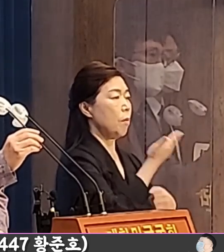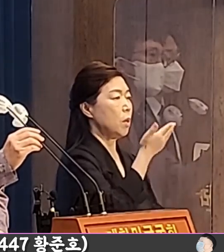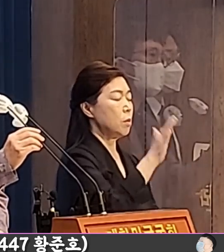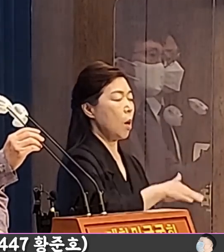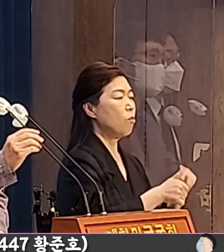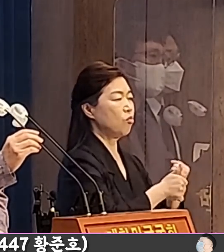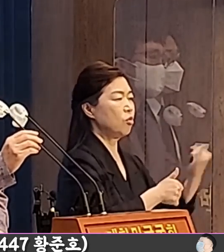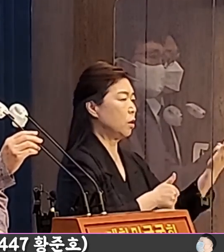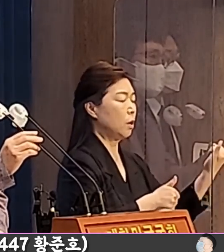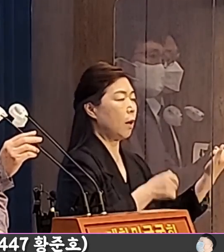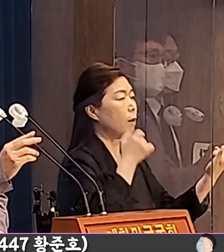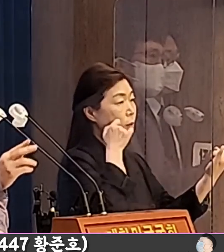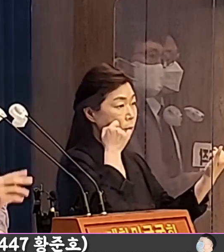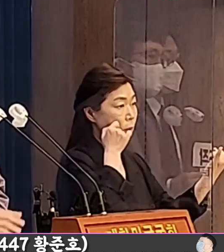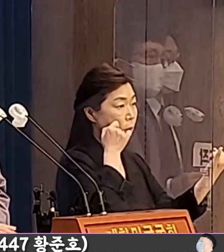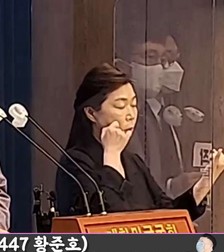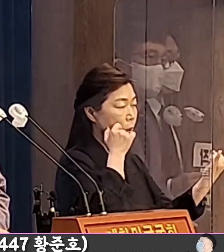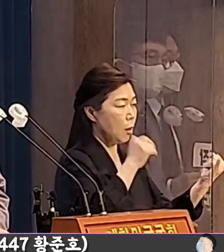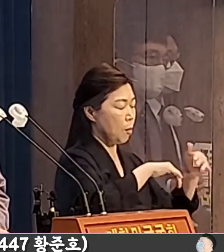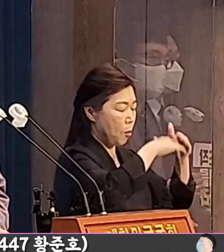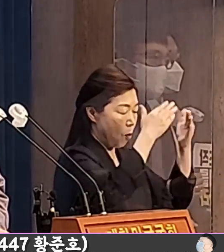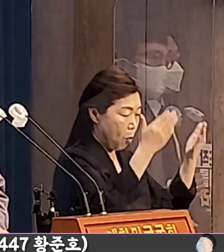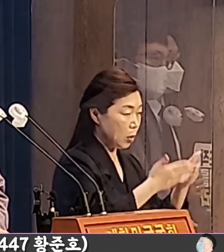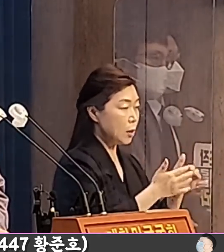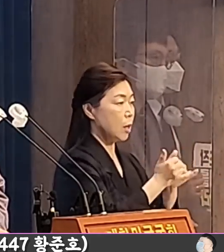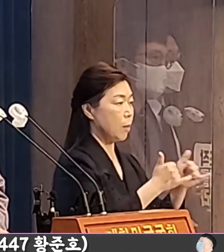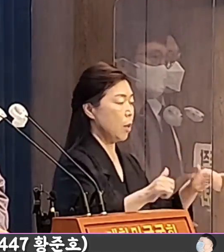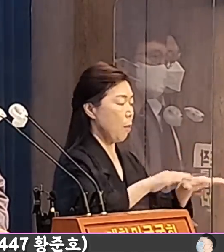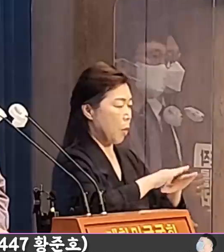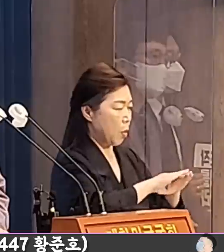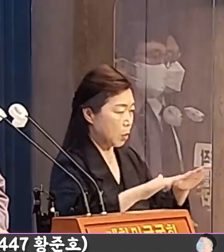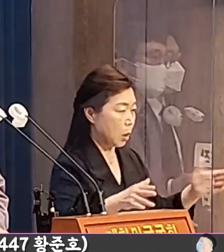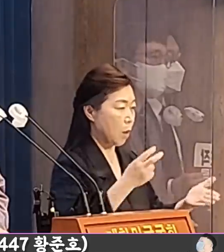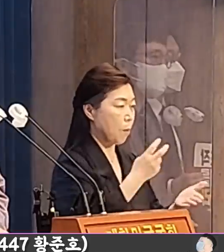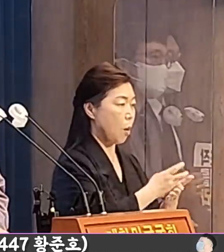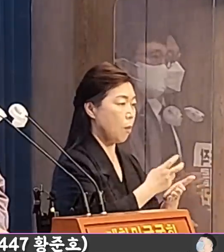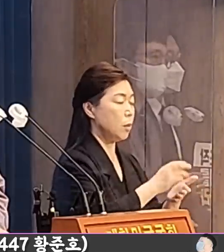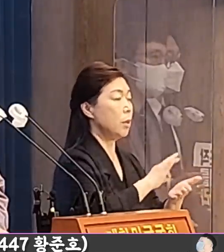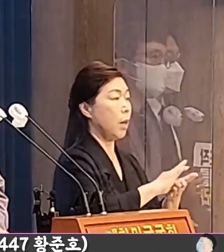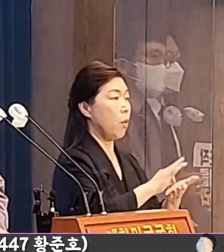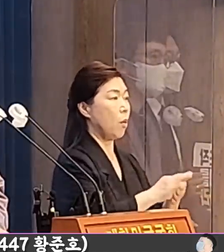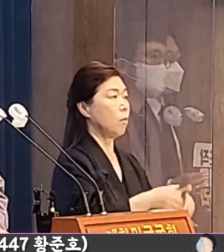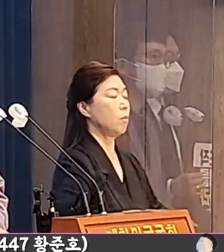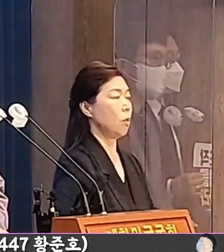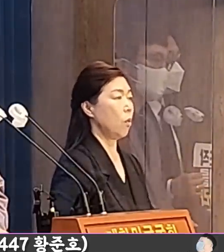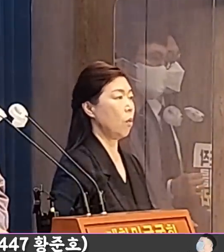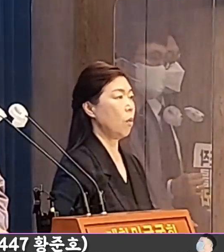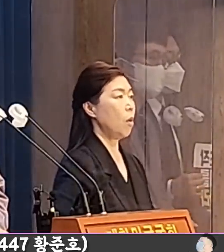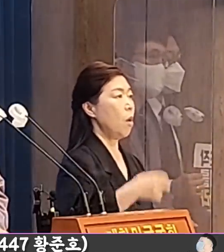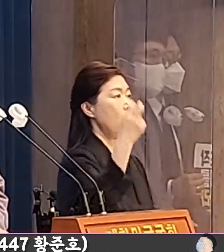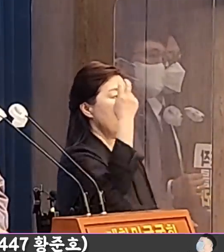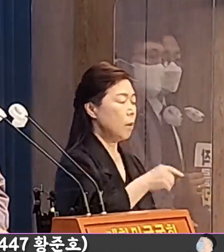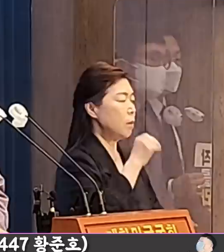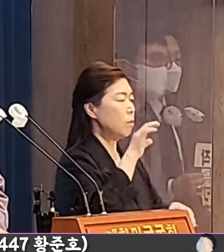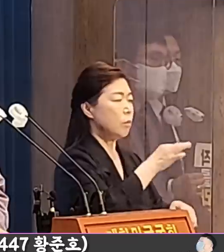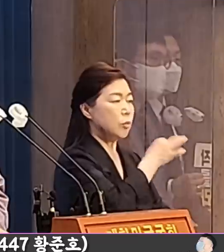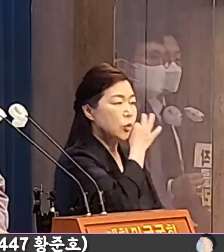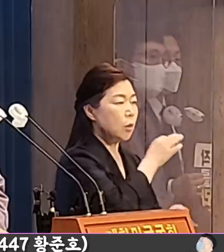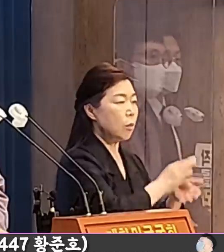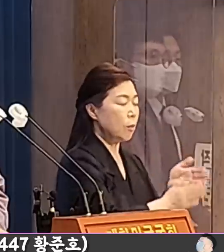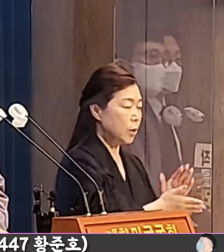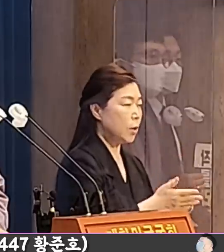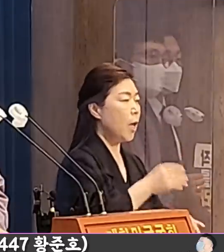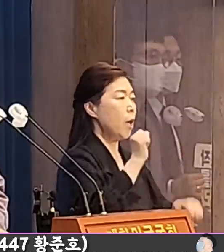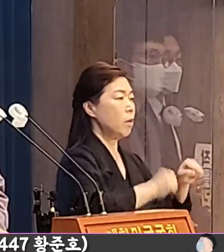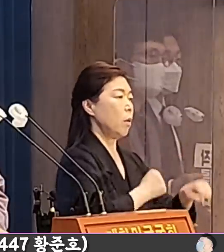않습니다. 만인에게 평등하게 법이 적용되어야만 합니다. 검찰이 부끄러운 역사를 다시 쓰지 말고 부디 마시기